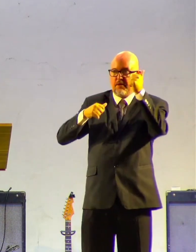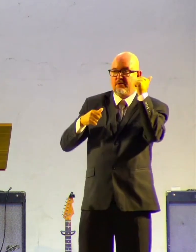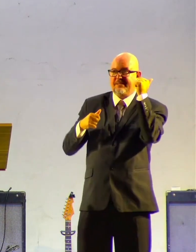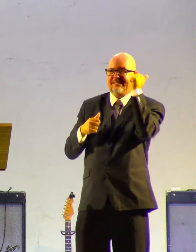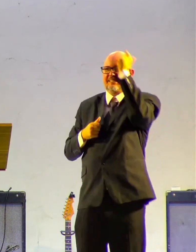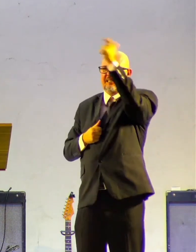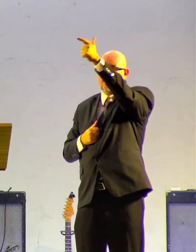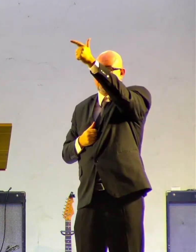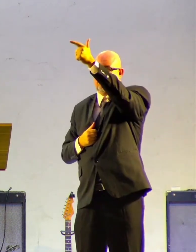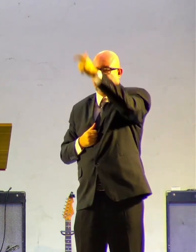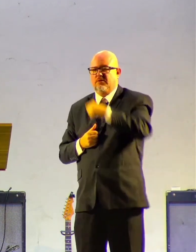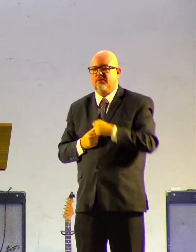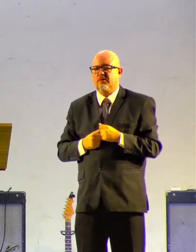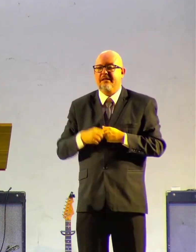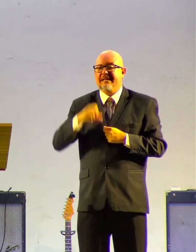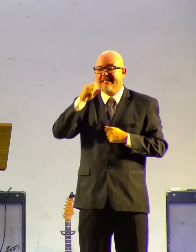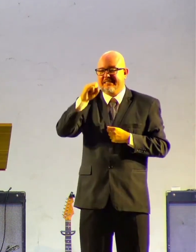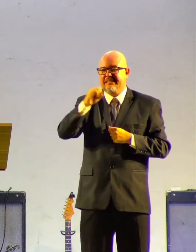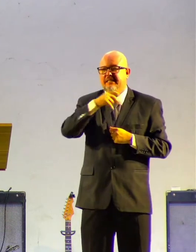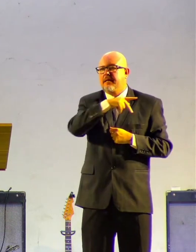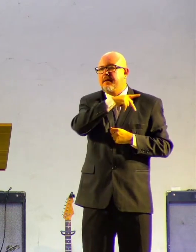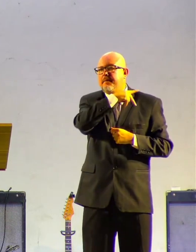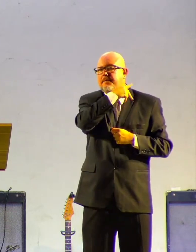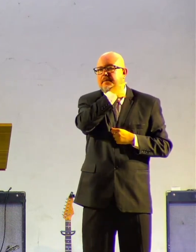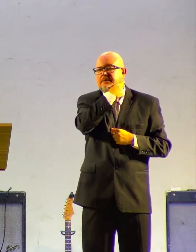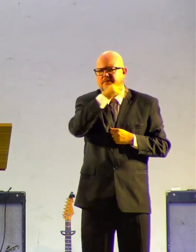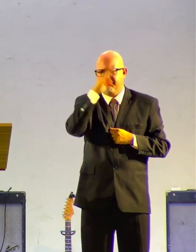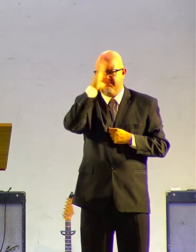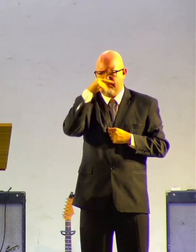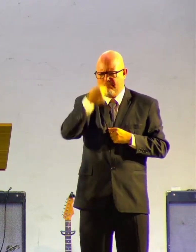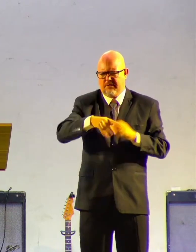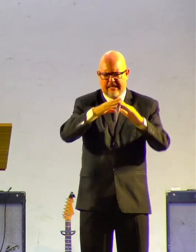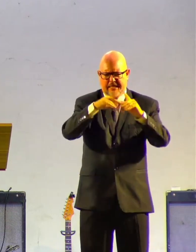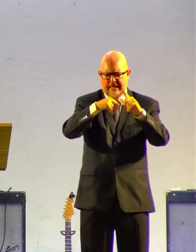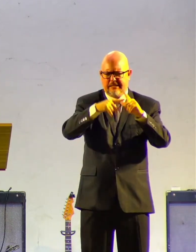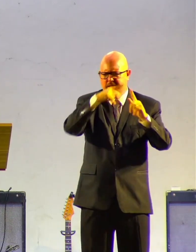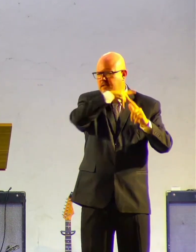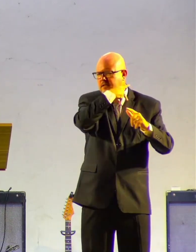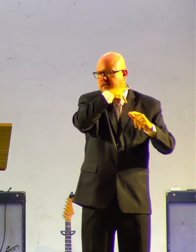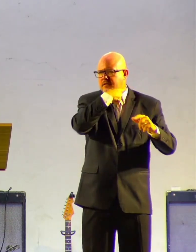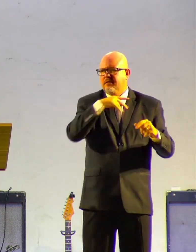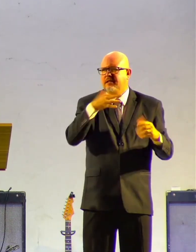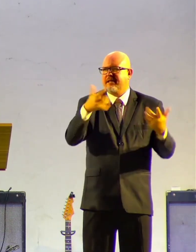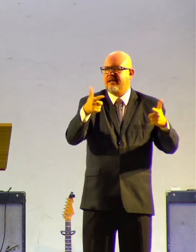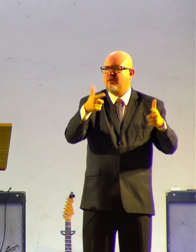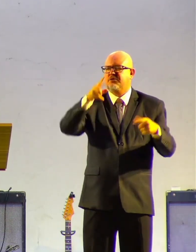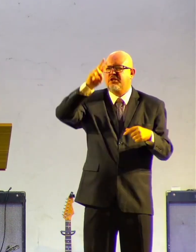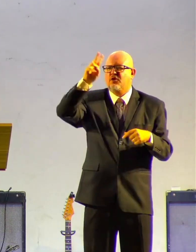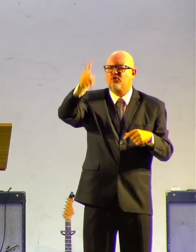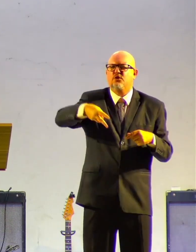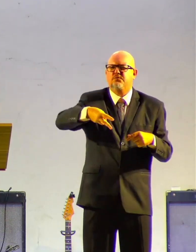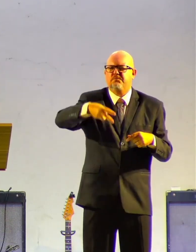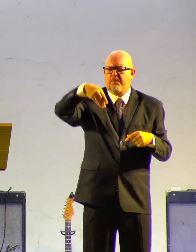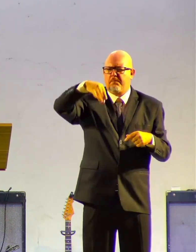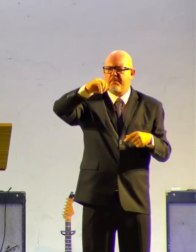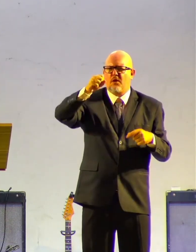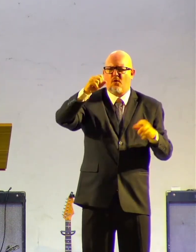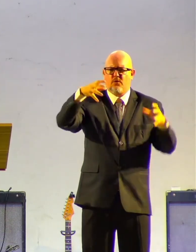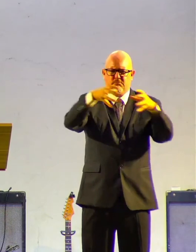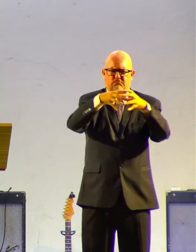Se nós pudéssemos reunir todos os presbiterianos do Brasil, nós não teríamos hoje 2 milhões de membros, de todos os